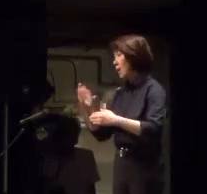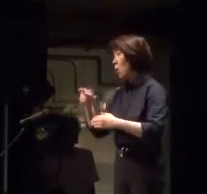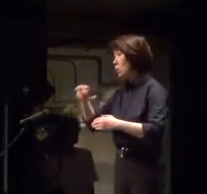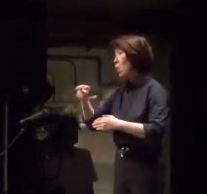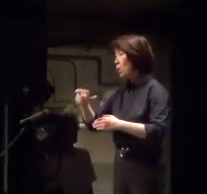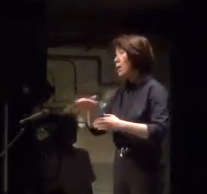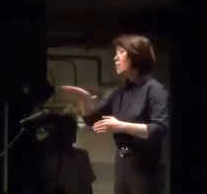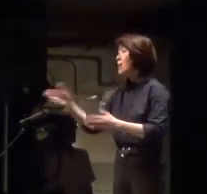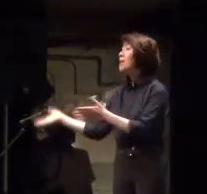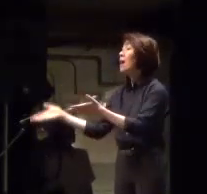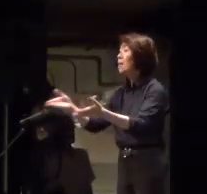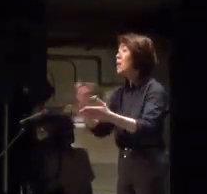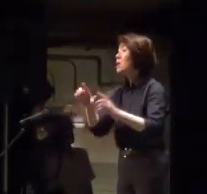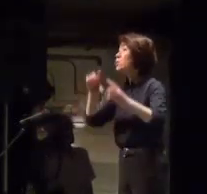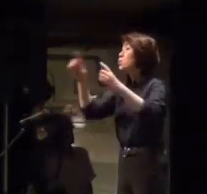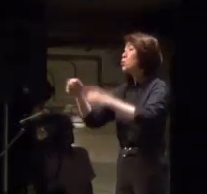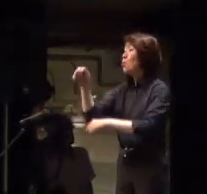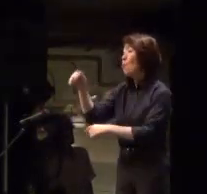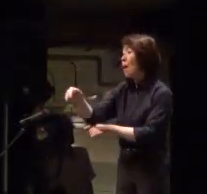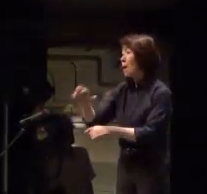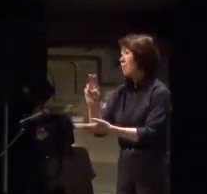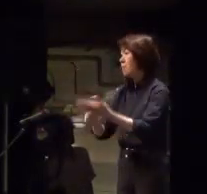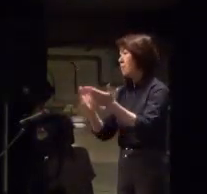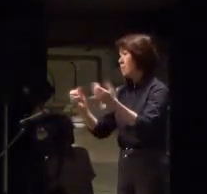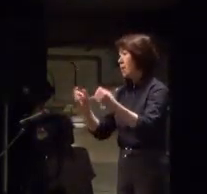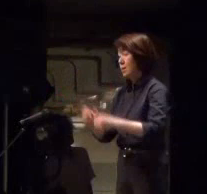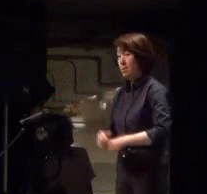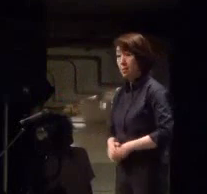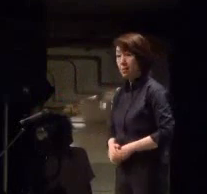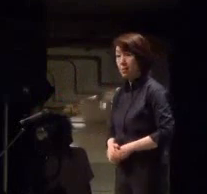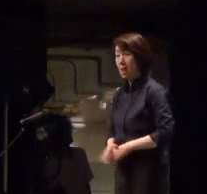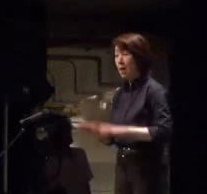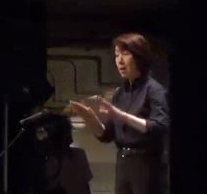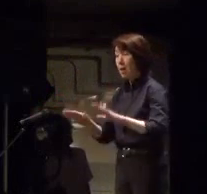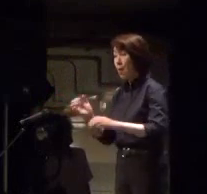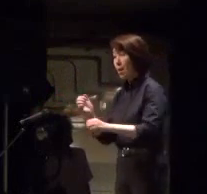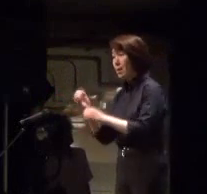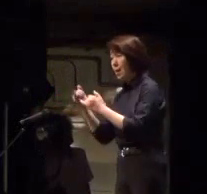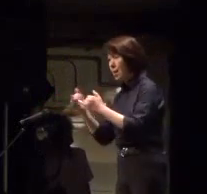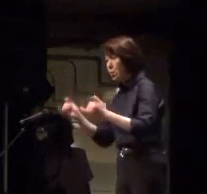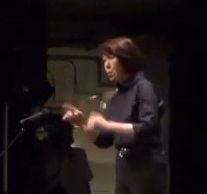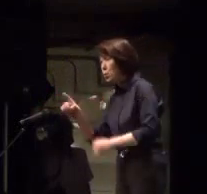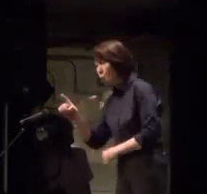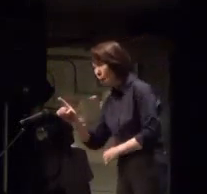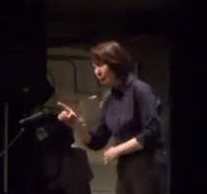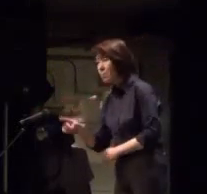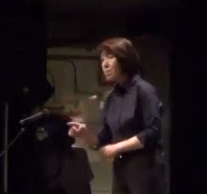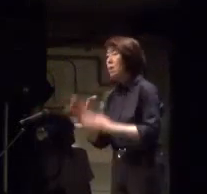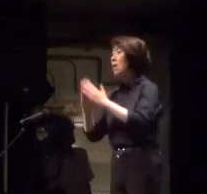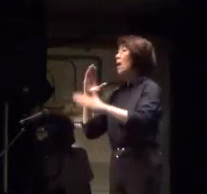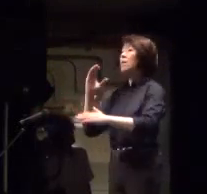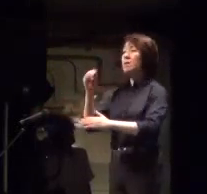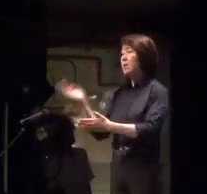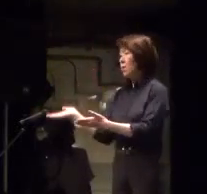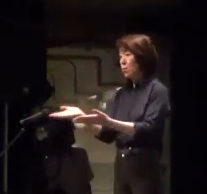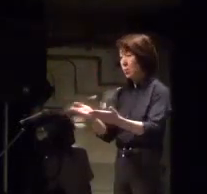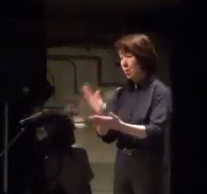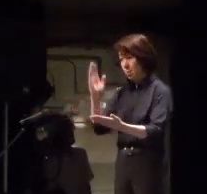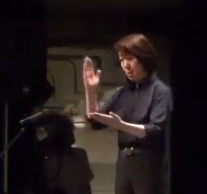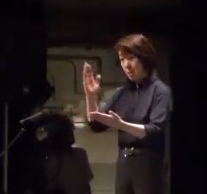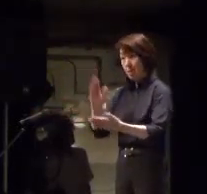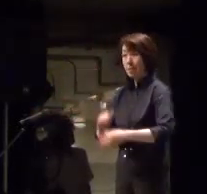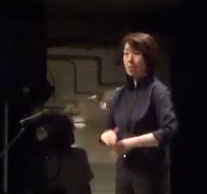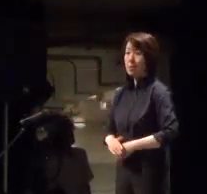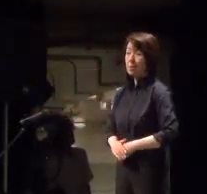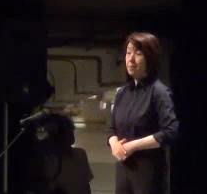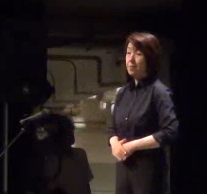みんなすべてということにしてしまいました。今逃げている人に対しても帰還しろというような